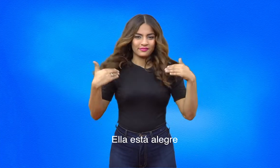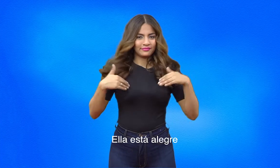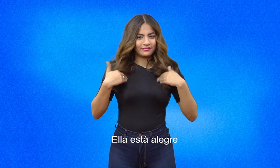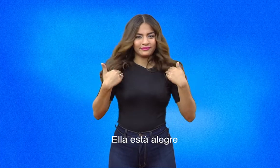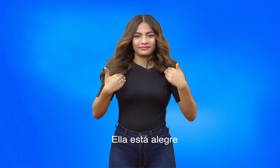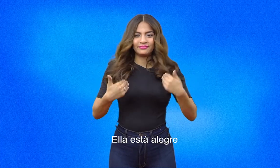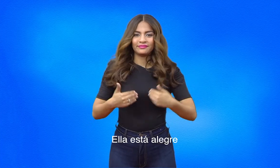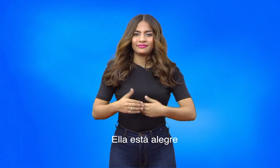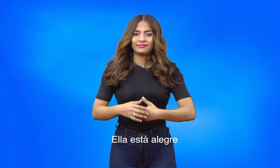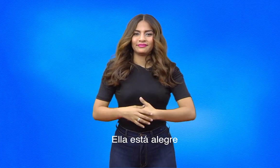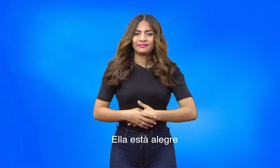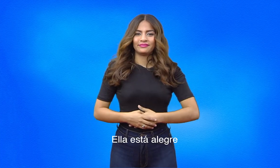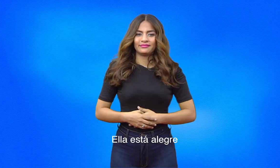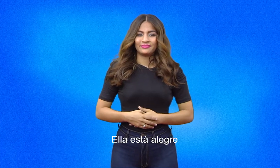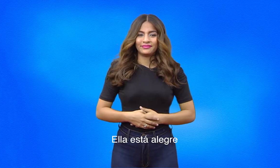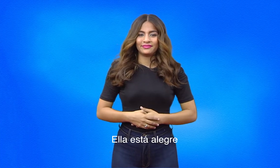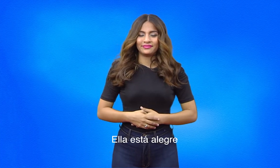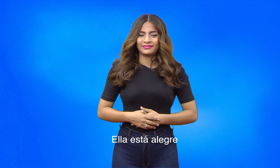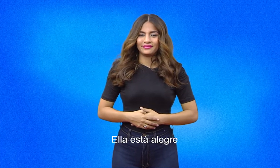Ella está alegre.